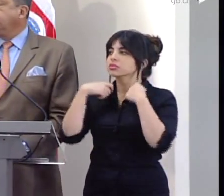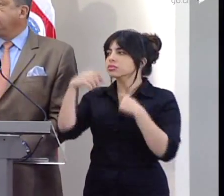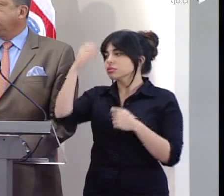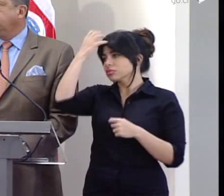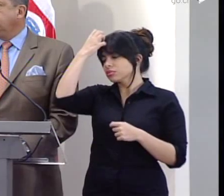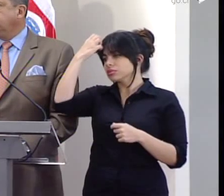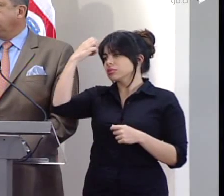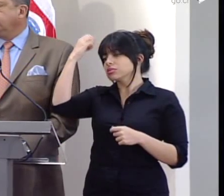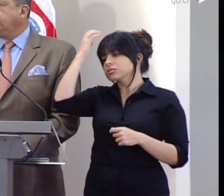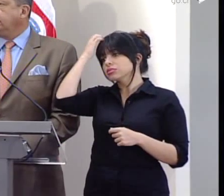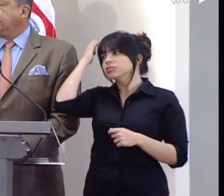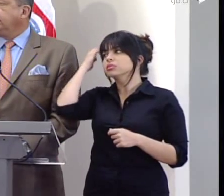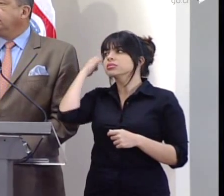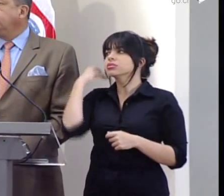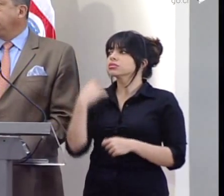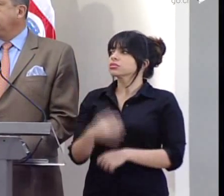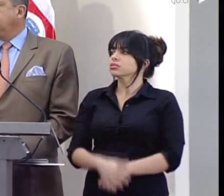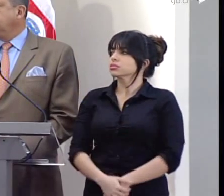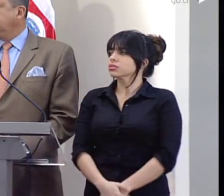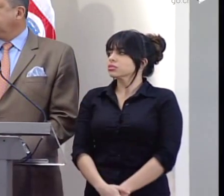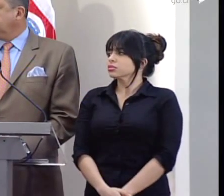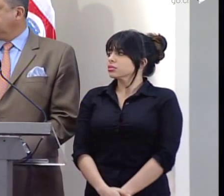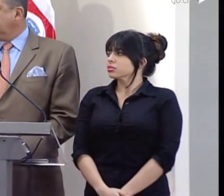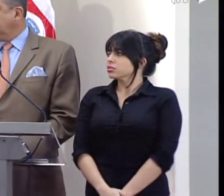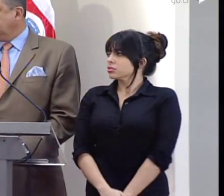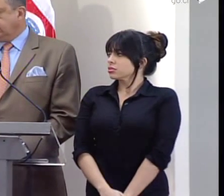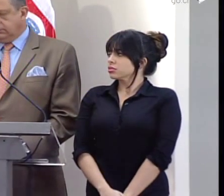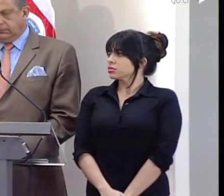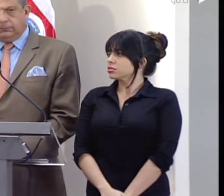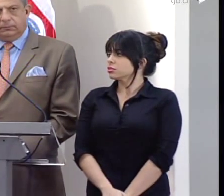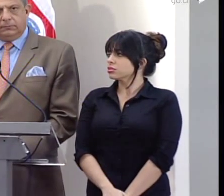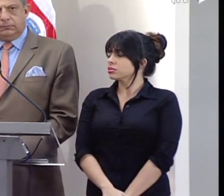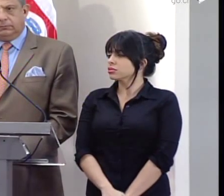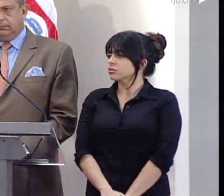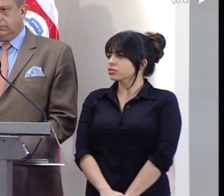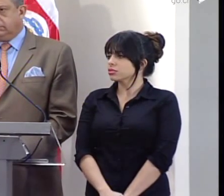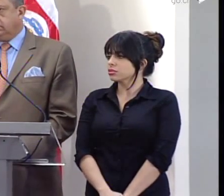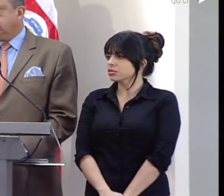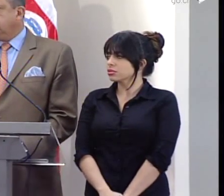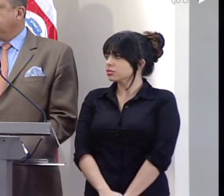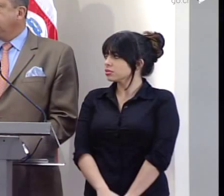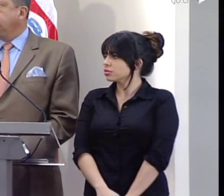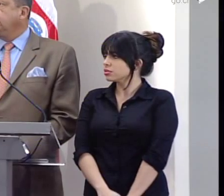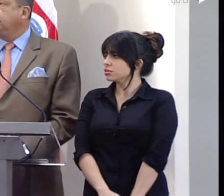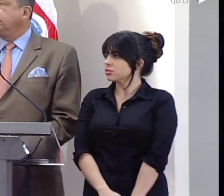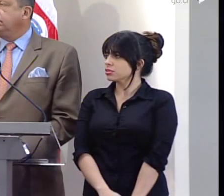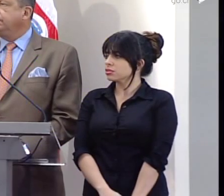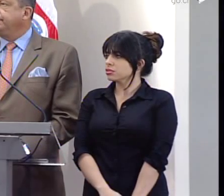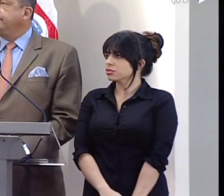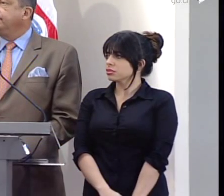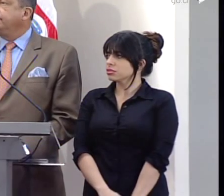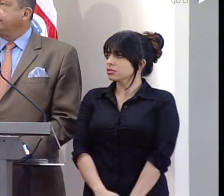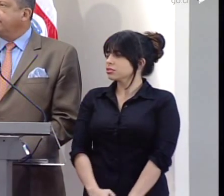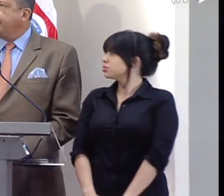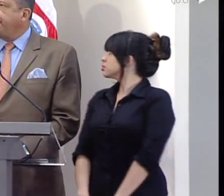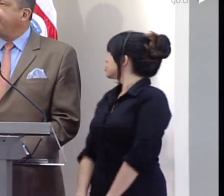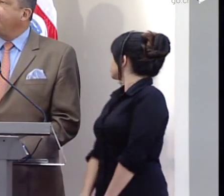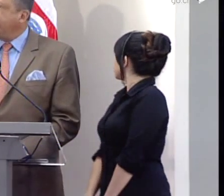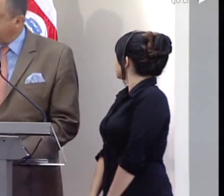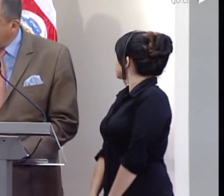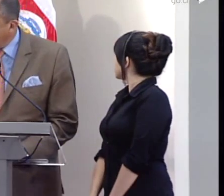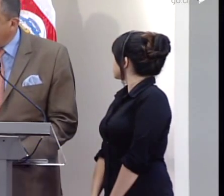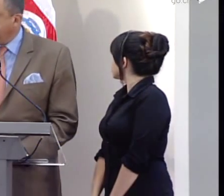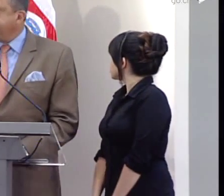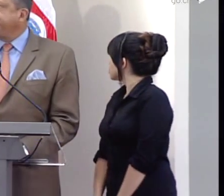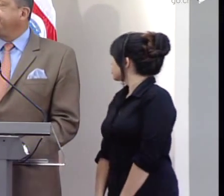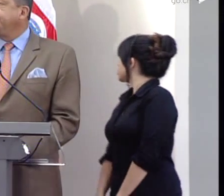representando a los medios digitales. Recordarles que el presidente tiene más o menos unos 15 minutos. ¿Cómo está, presidente?